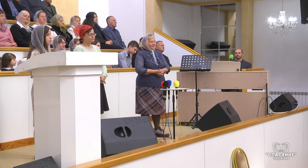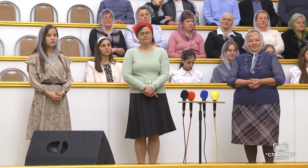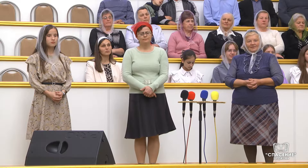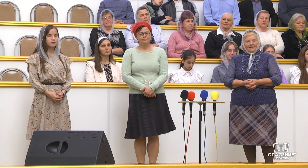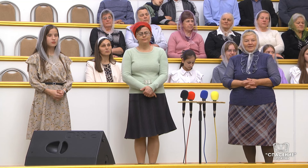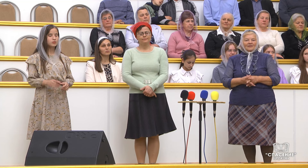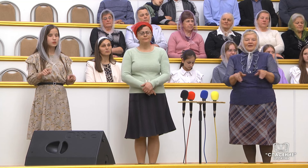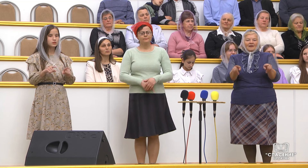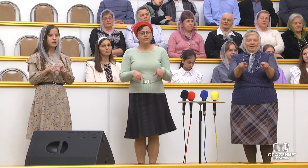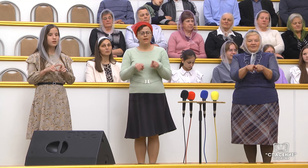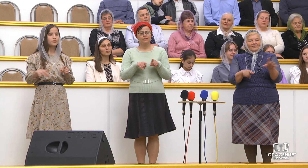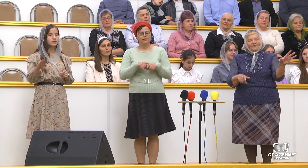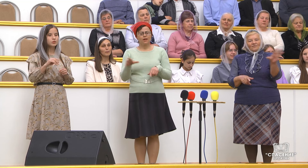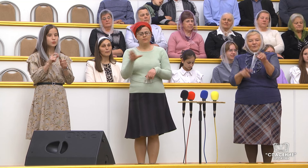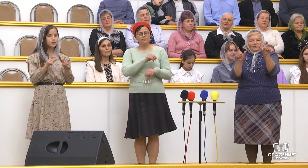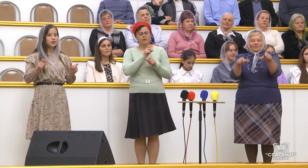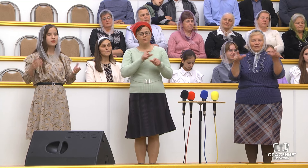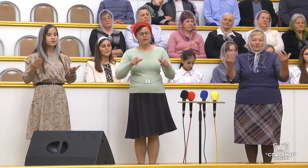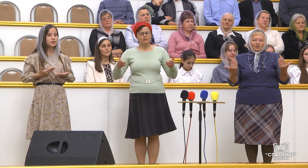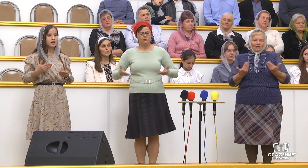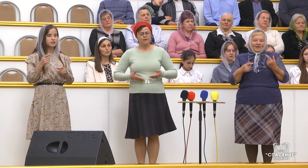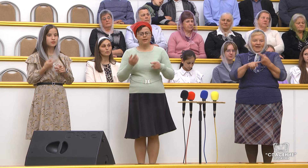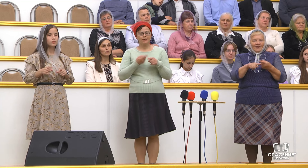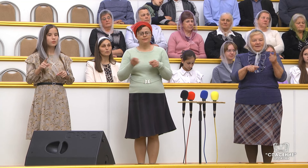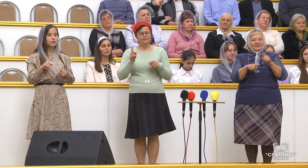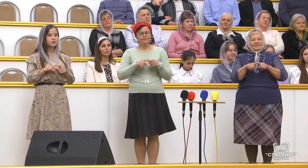как и все, живу на этой я земле.